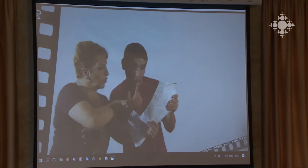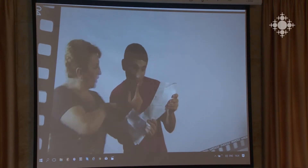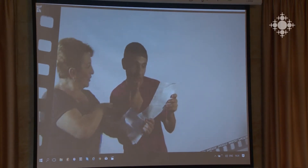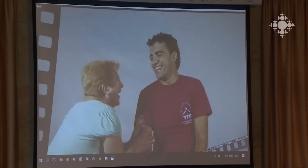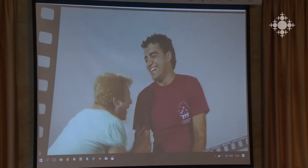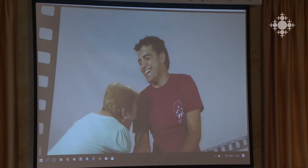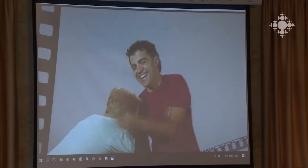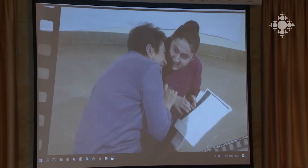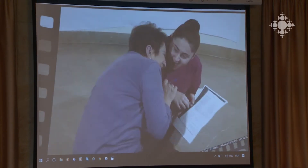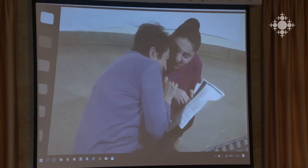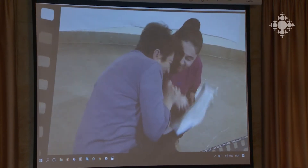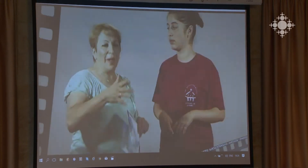աշխատանքը։